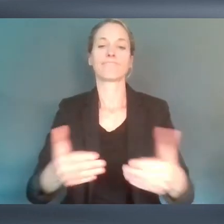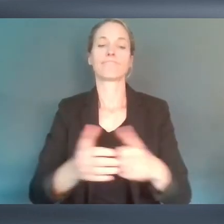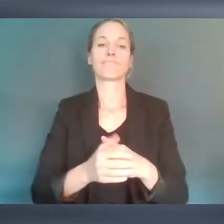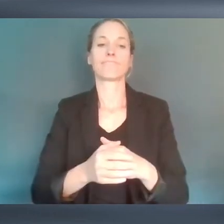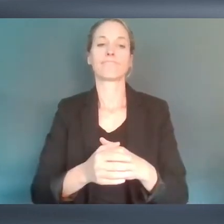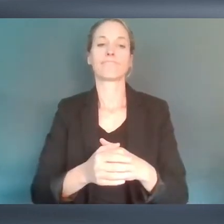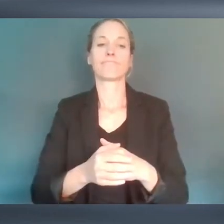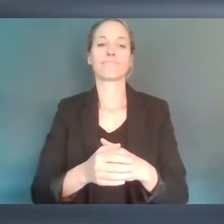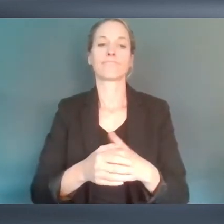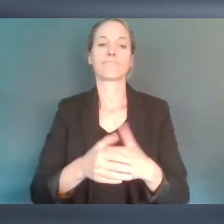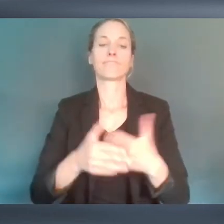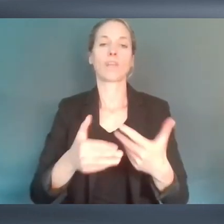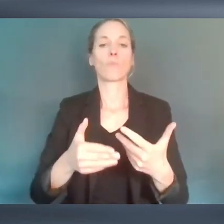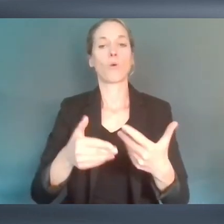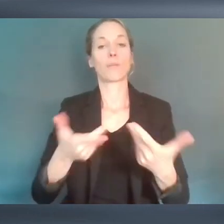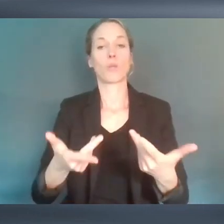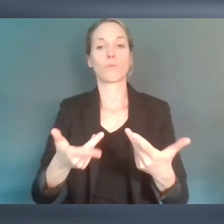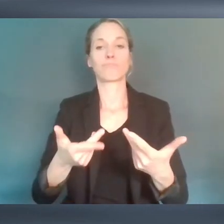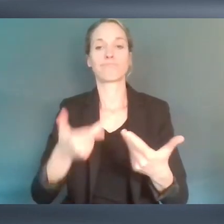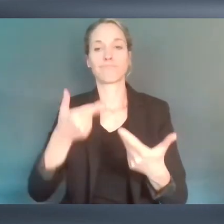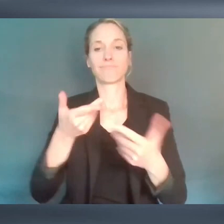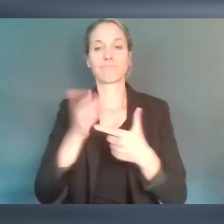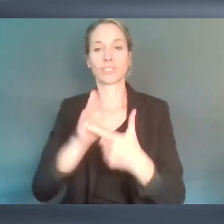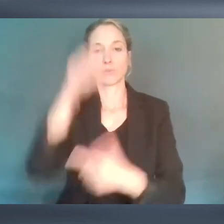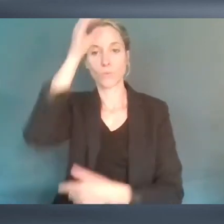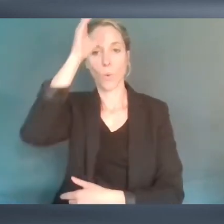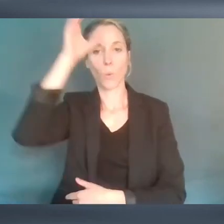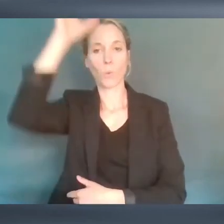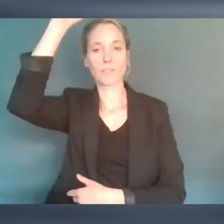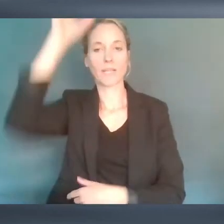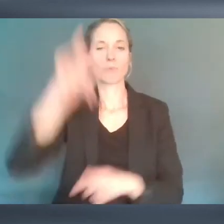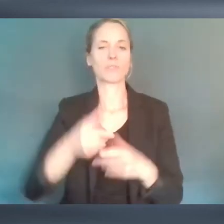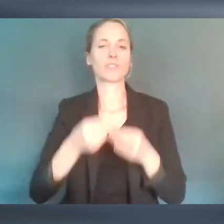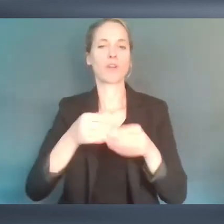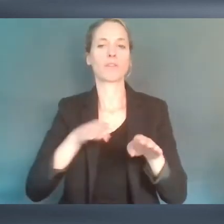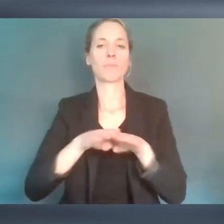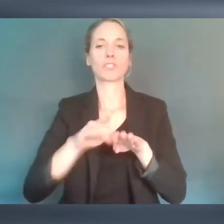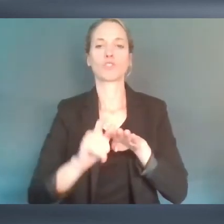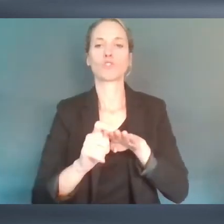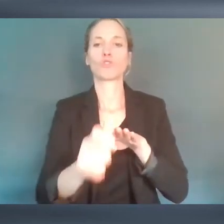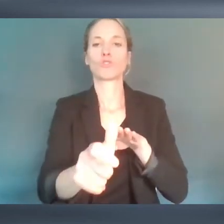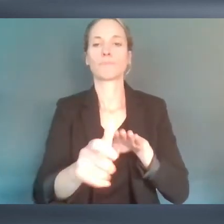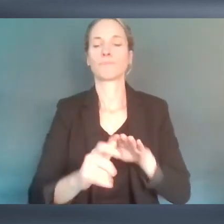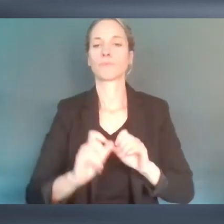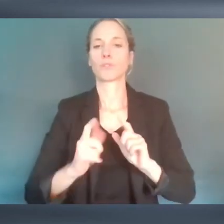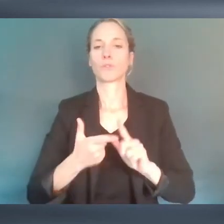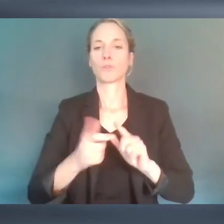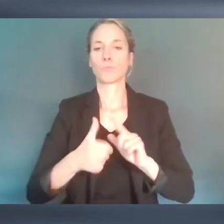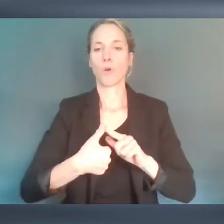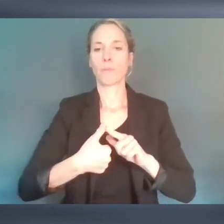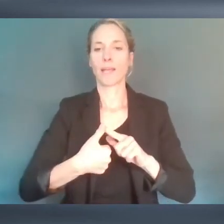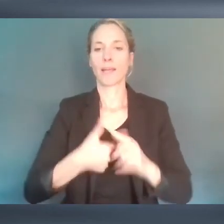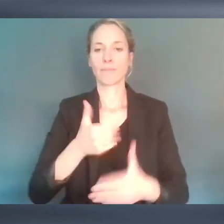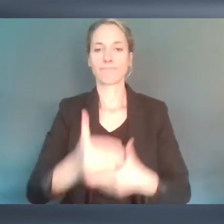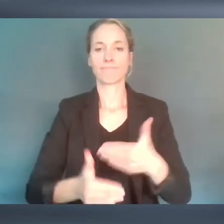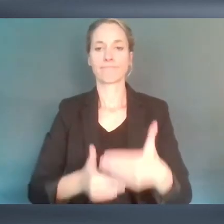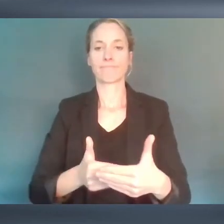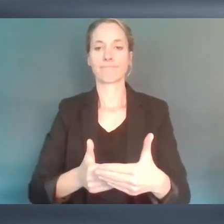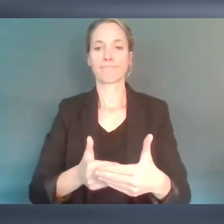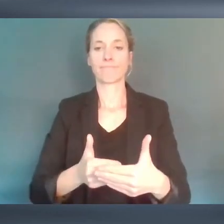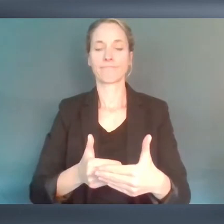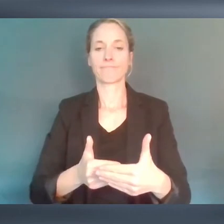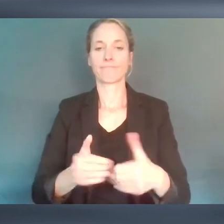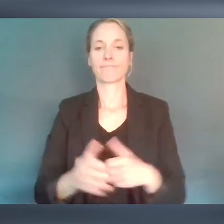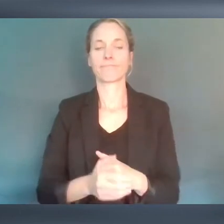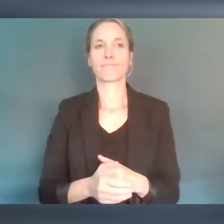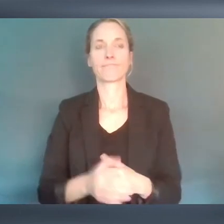petite méthodologie personnelle. La première étape, ce serait de comprendre qu'il est utile économiquement,